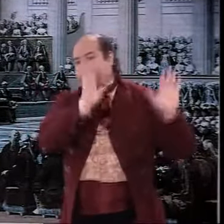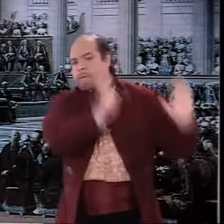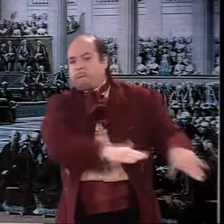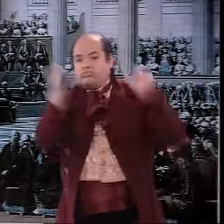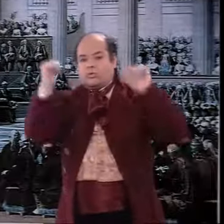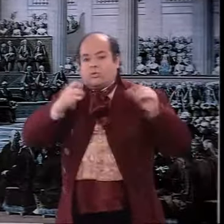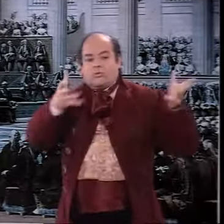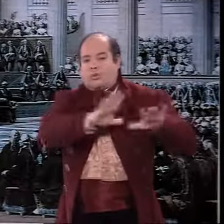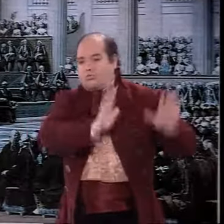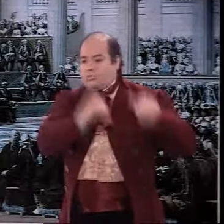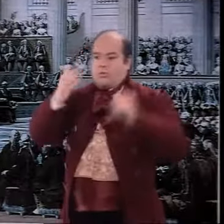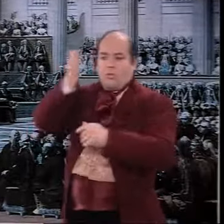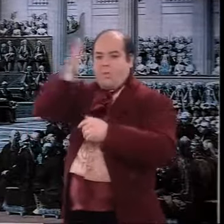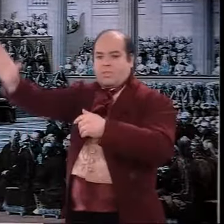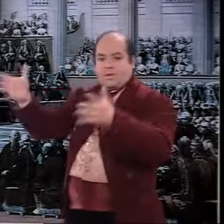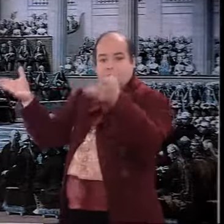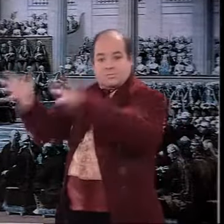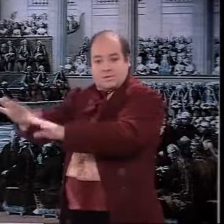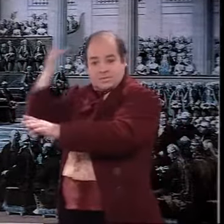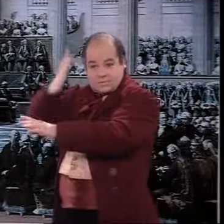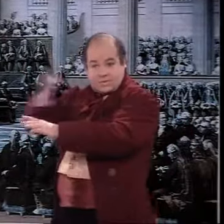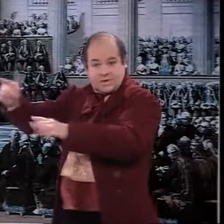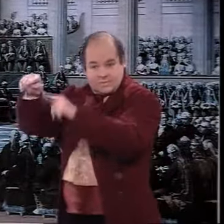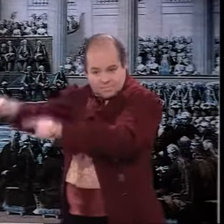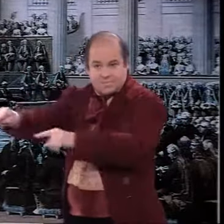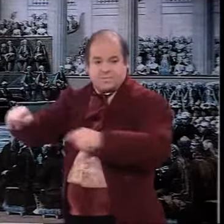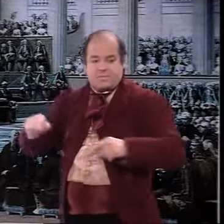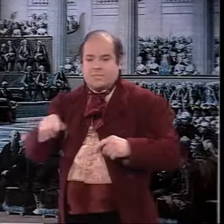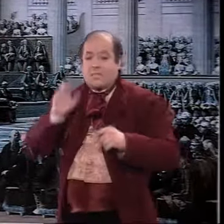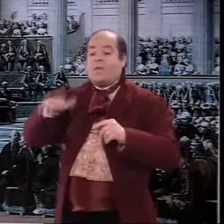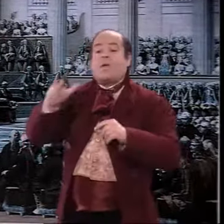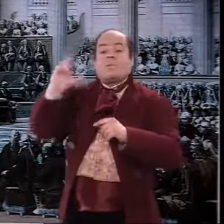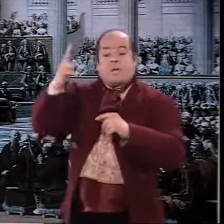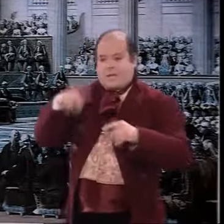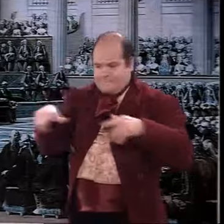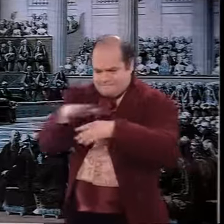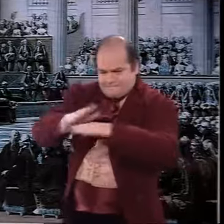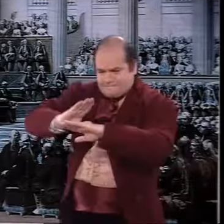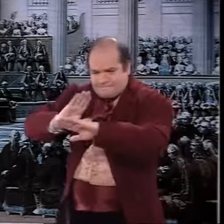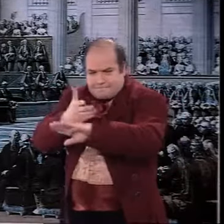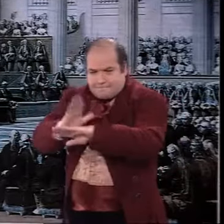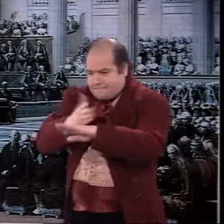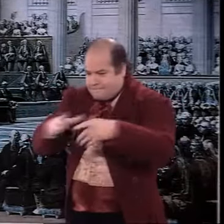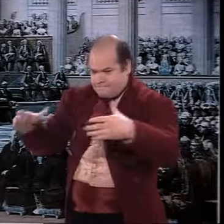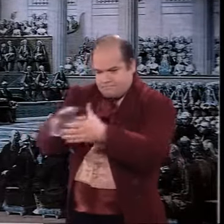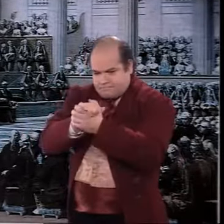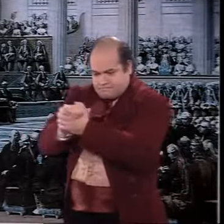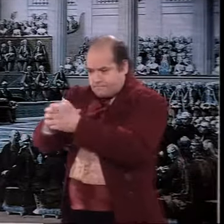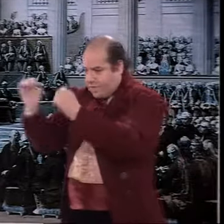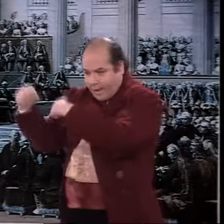Les députés du tiers-État ont décidé de se proclamer Assemblée nationale. On les chasse de la salle des menus plaisirs où se tenaient